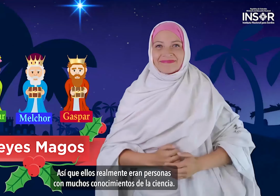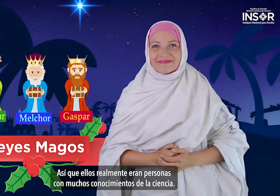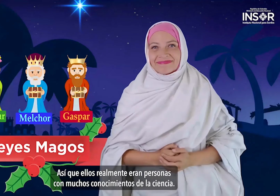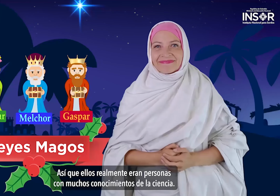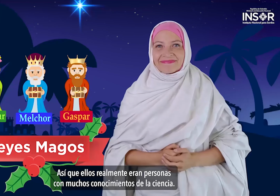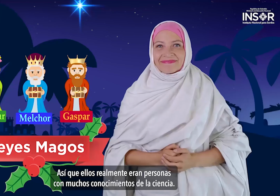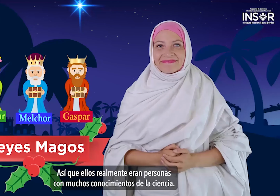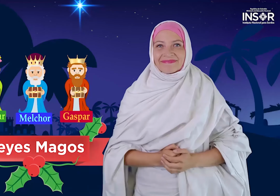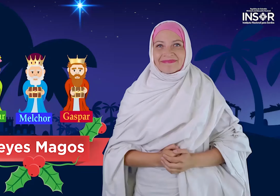ciencia.